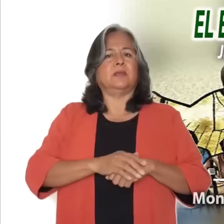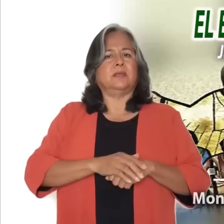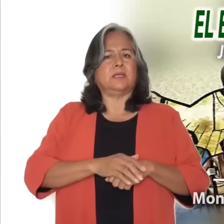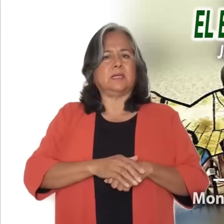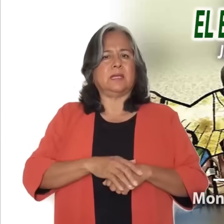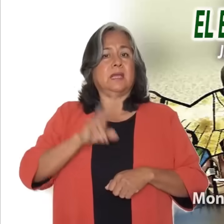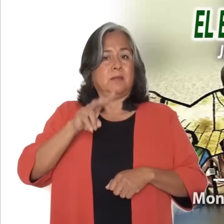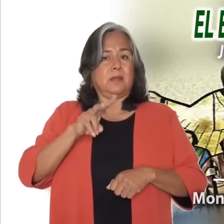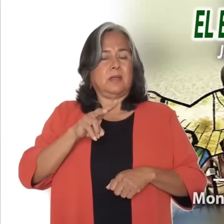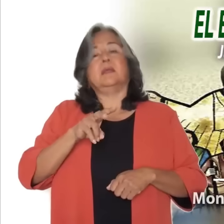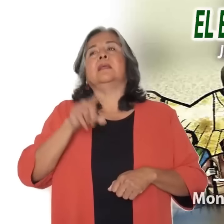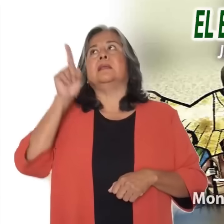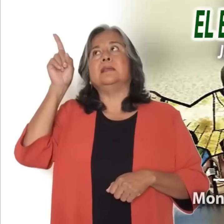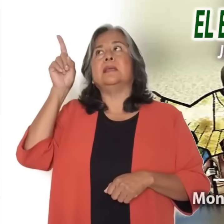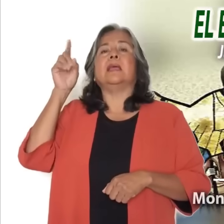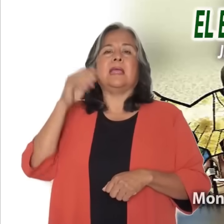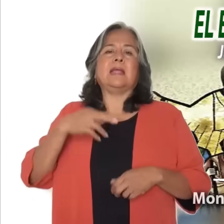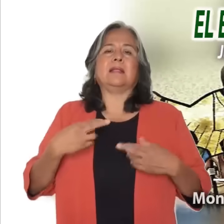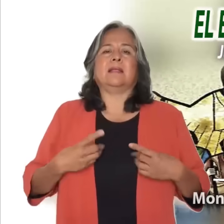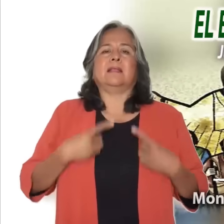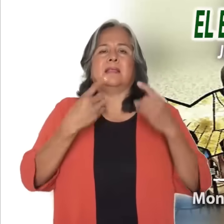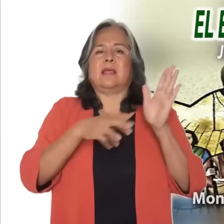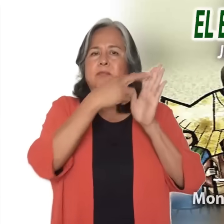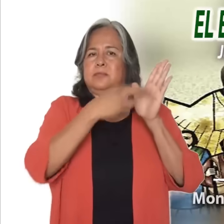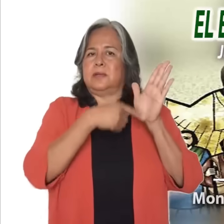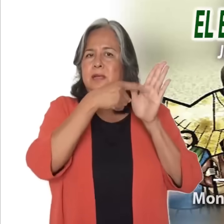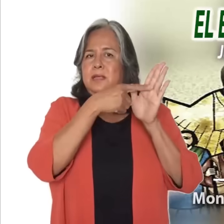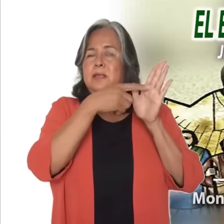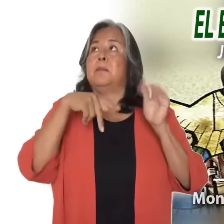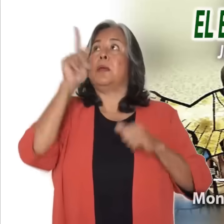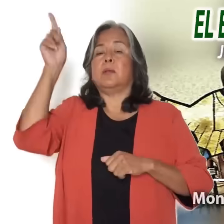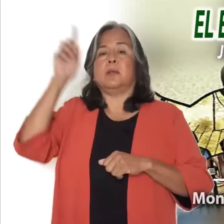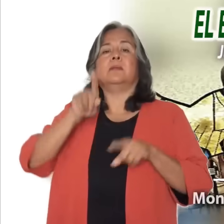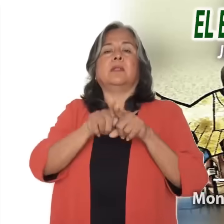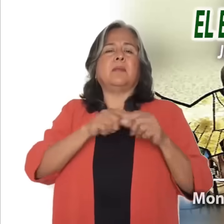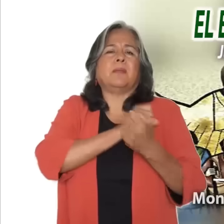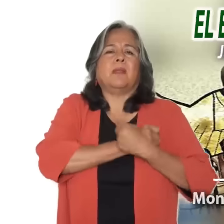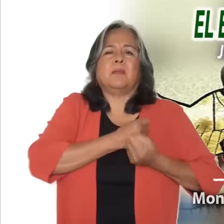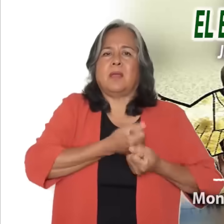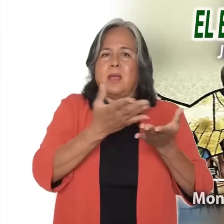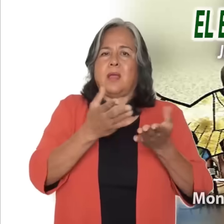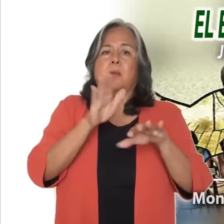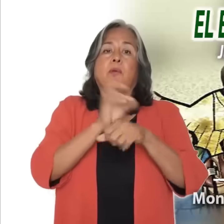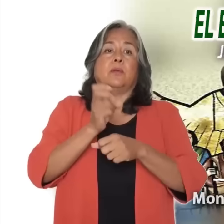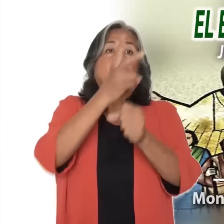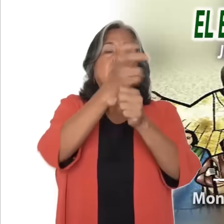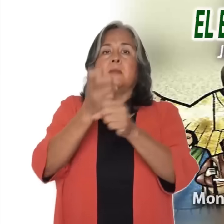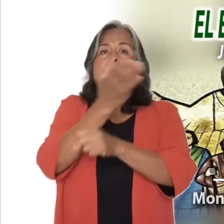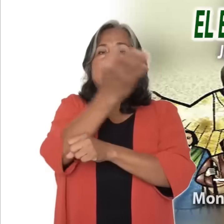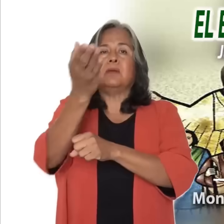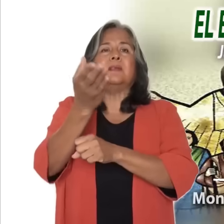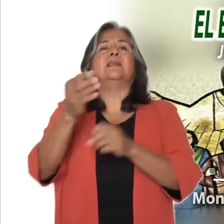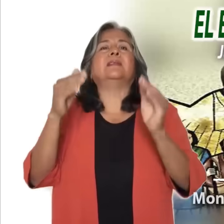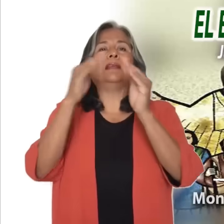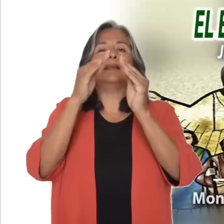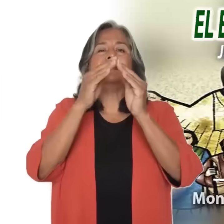en sus exigencias, pero también es magnánimo en su amor. Nos invita a que en cada hogar podamos llevar la verdadera paz y